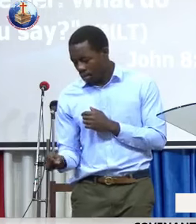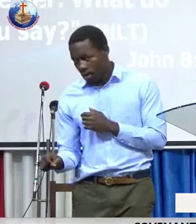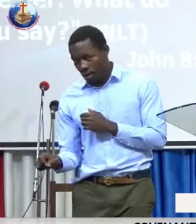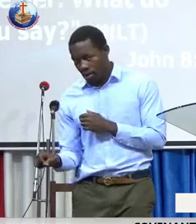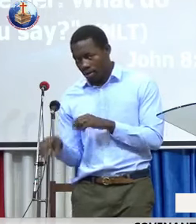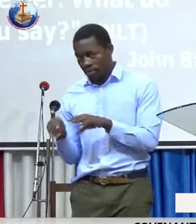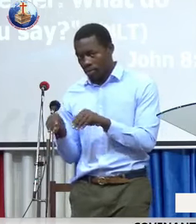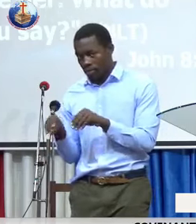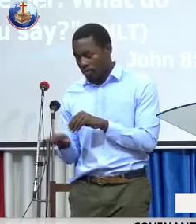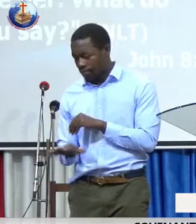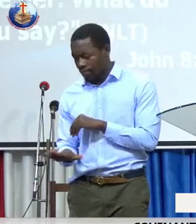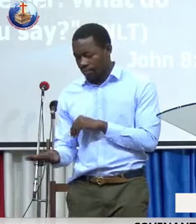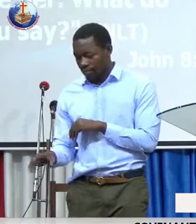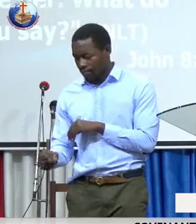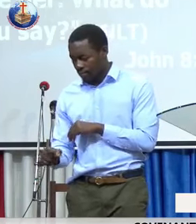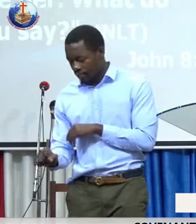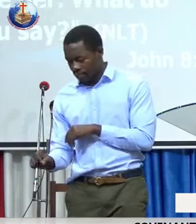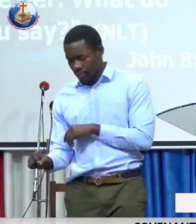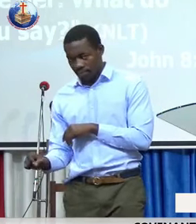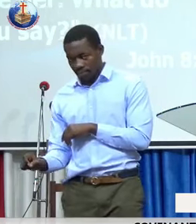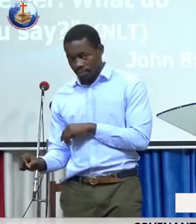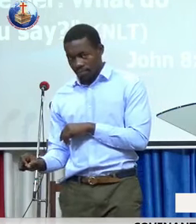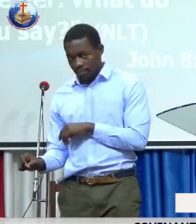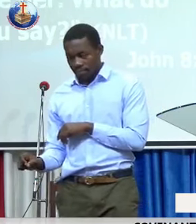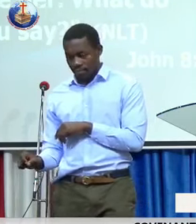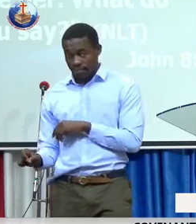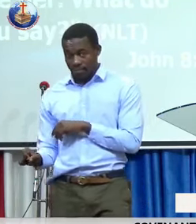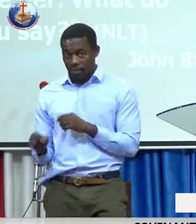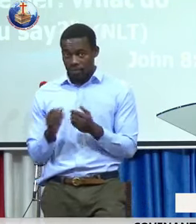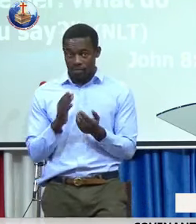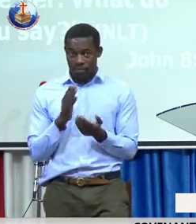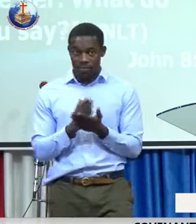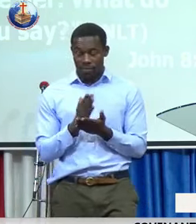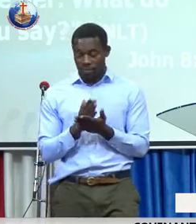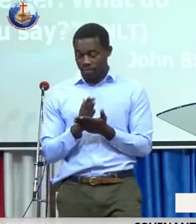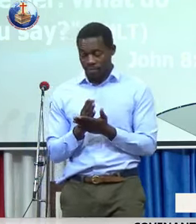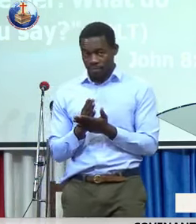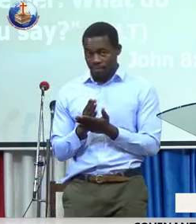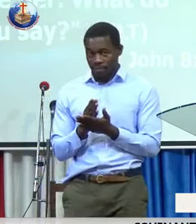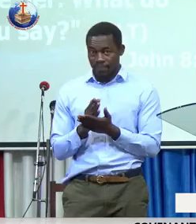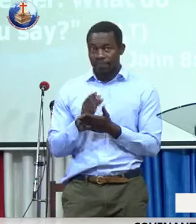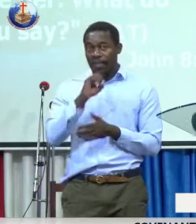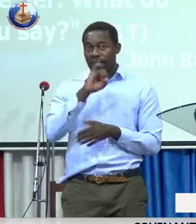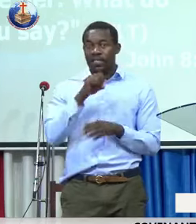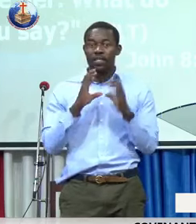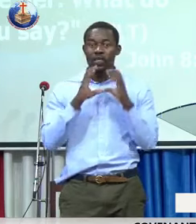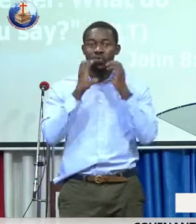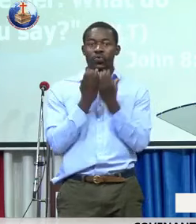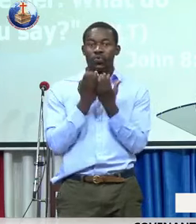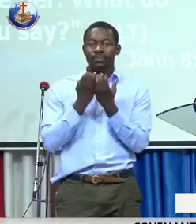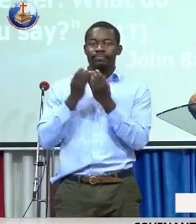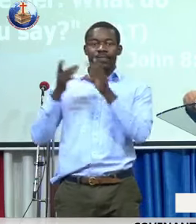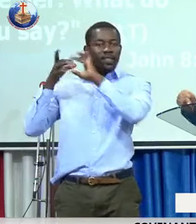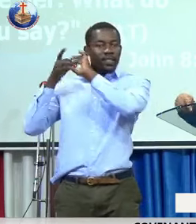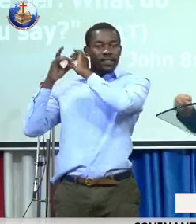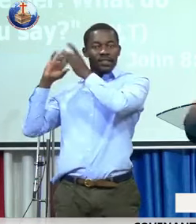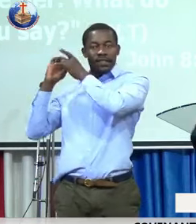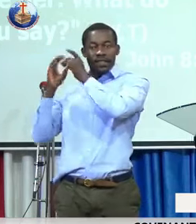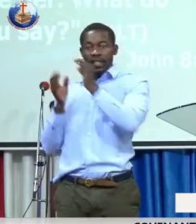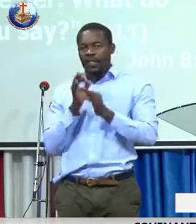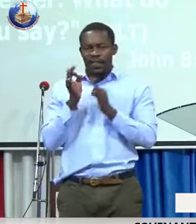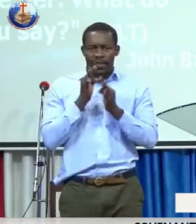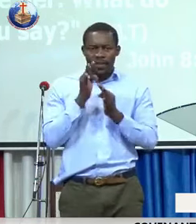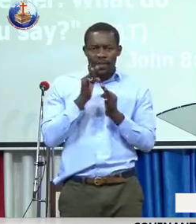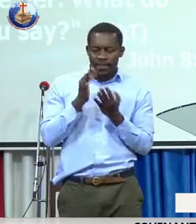This action is very distinct. Hili linaonekana kweli kweli. In Jewish tradition, anyone who stooped down and started writing on the ground,